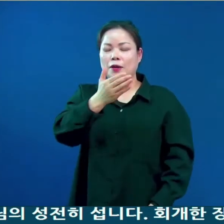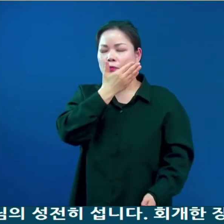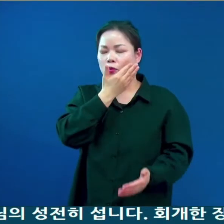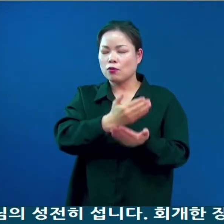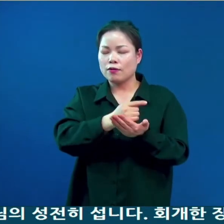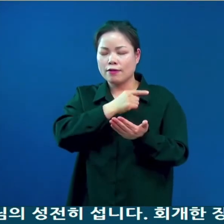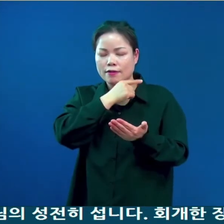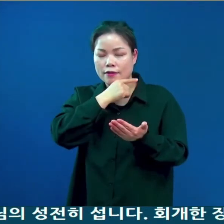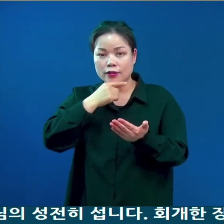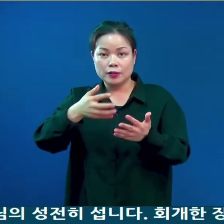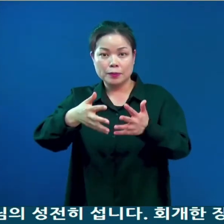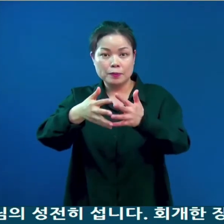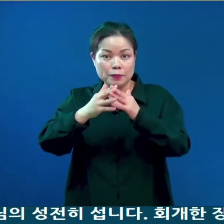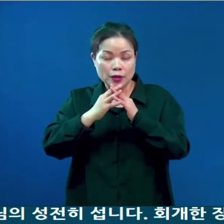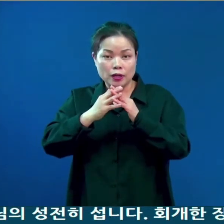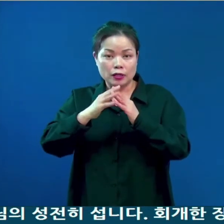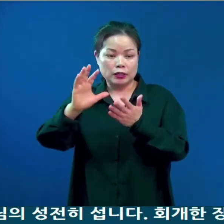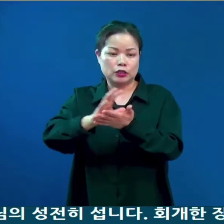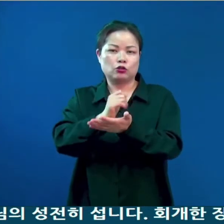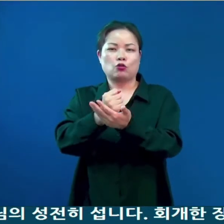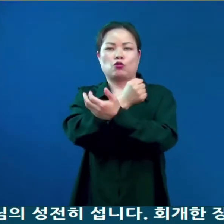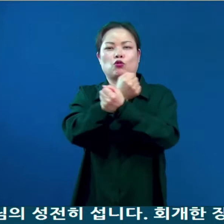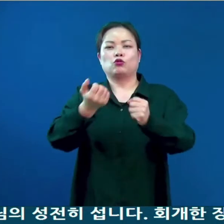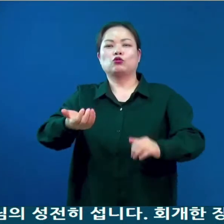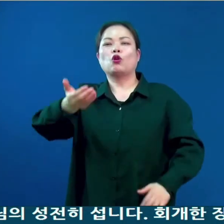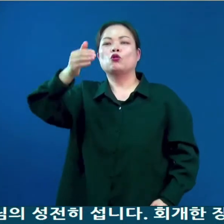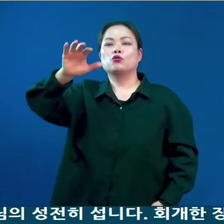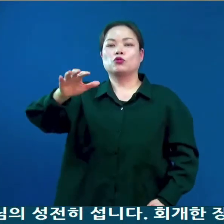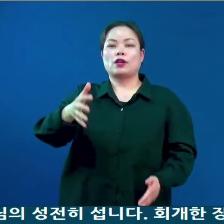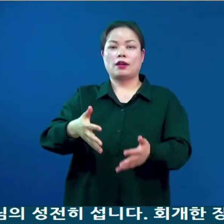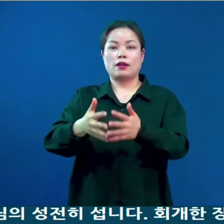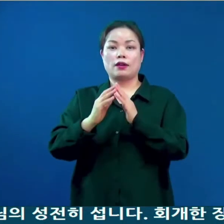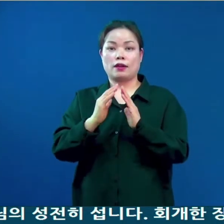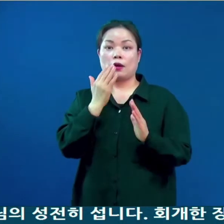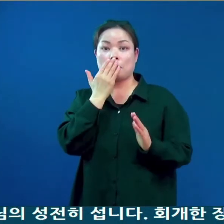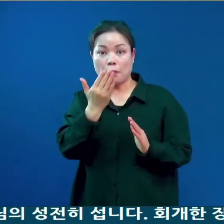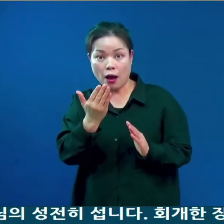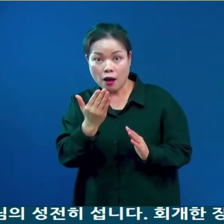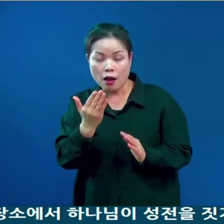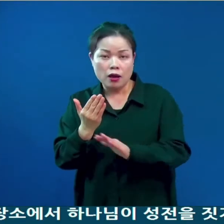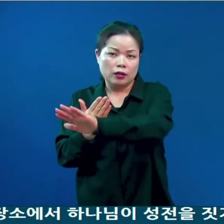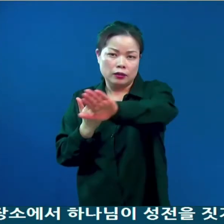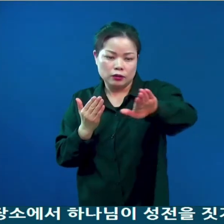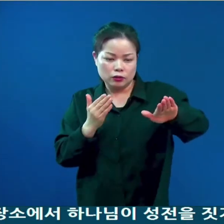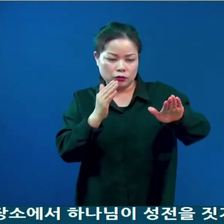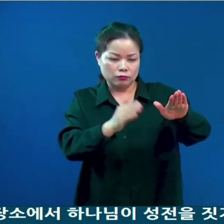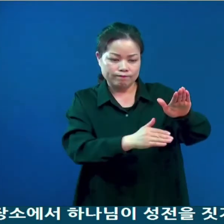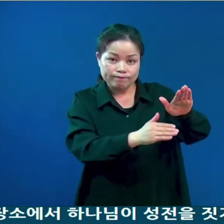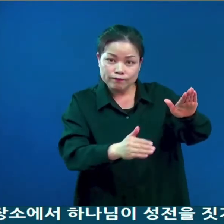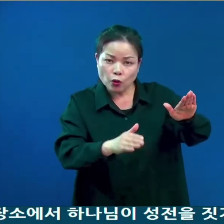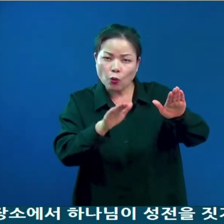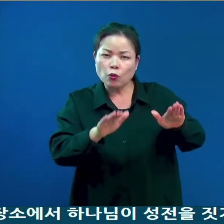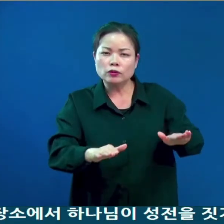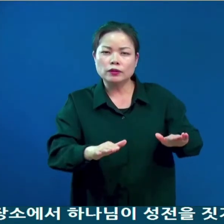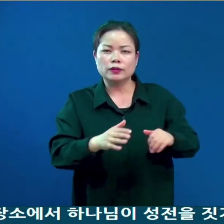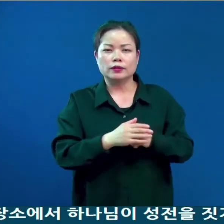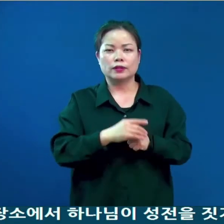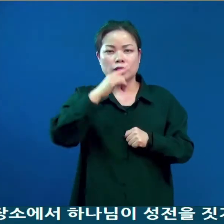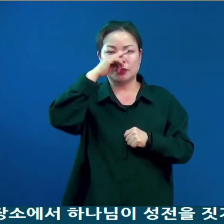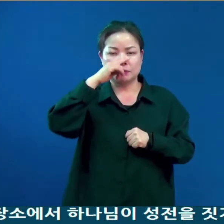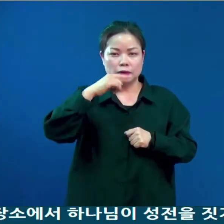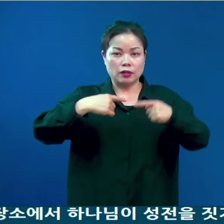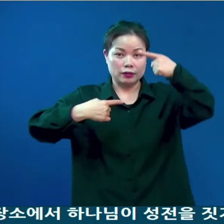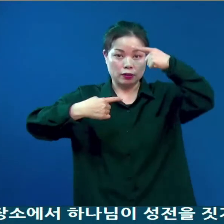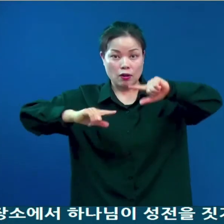세워져 있습니다. 그리스도의 용서 위에 세워져 있습니다. 그러면 사랑하는 성도 여러분, 오늘이 음력